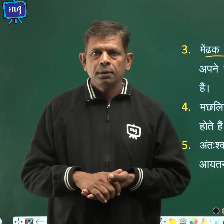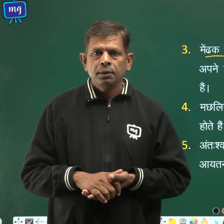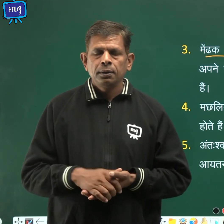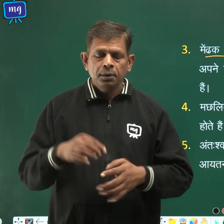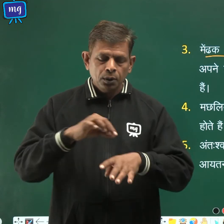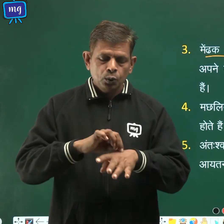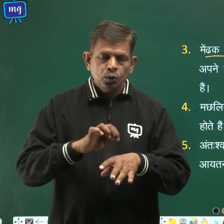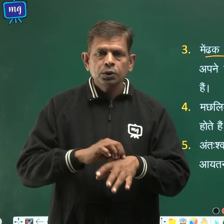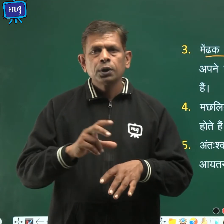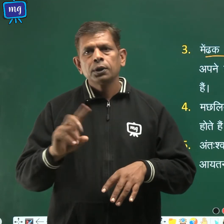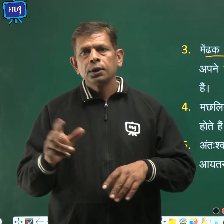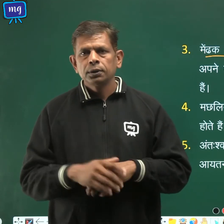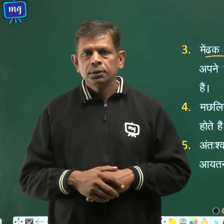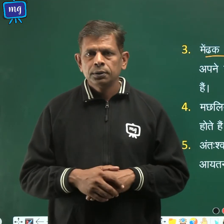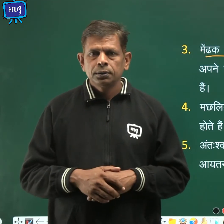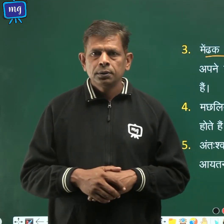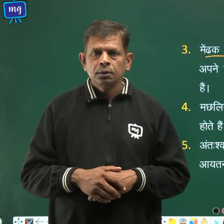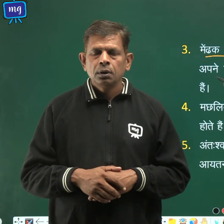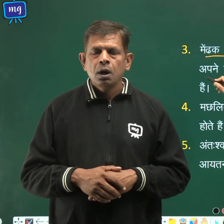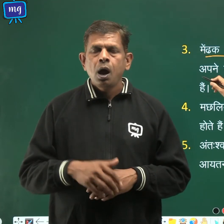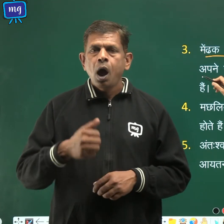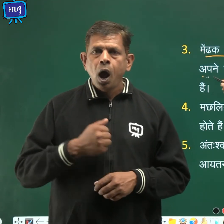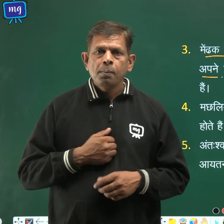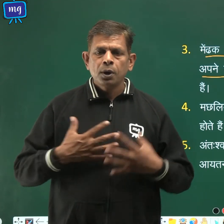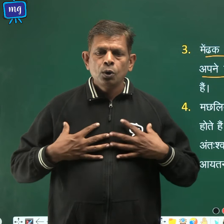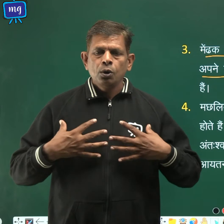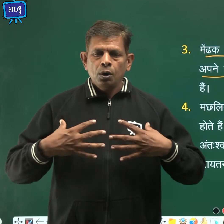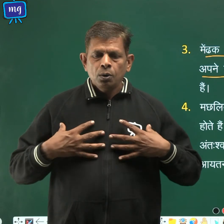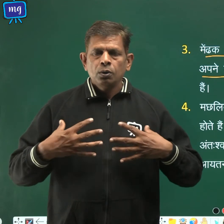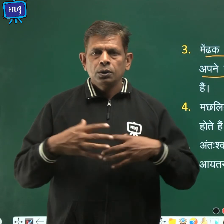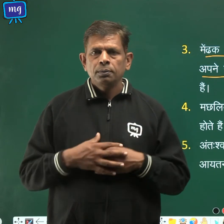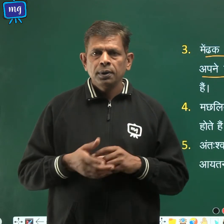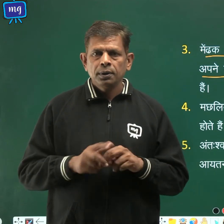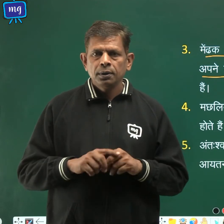त्वचा के अतिरिक्त अपनी फेफड़ों से भी